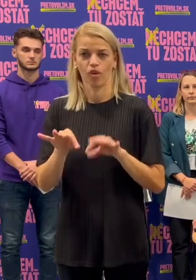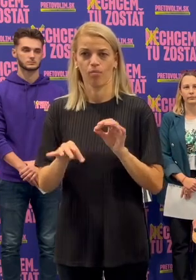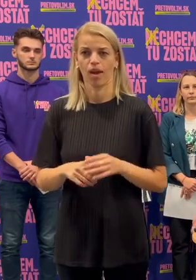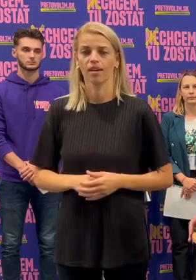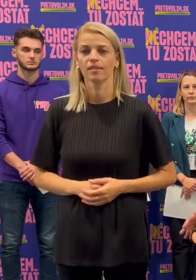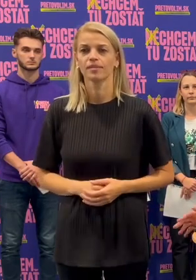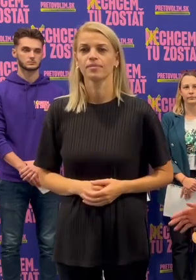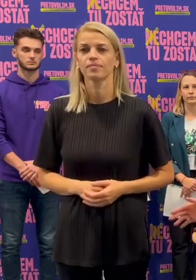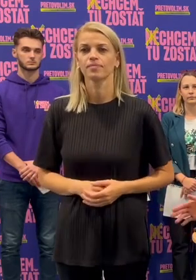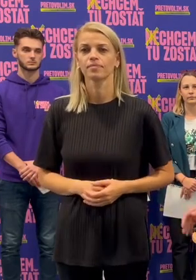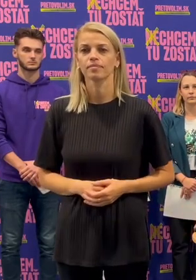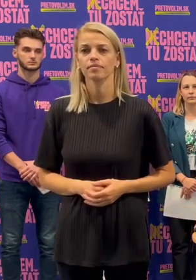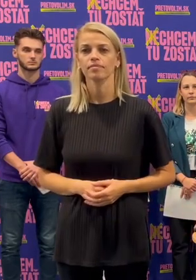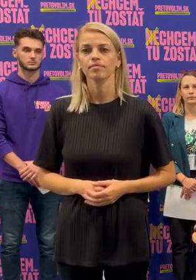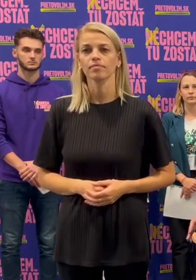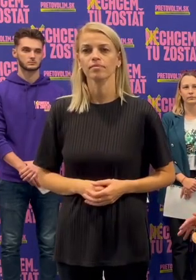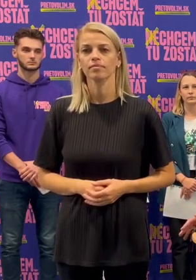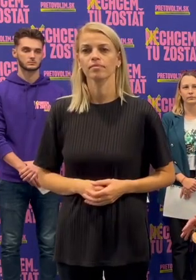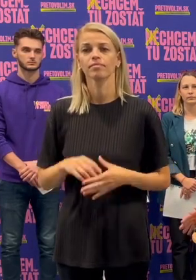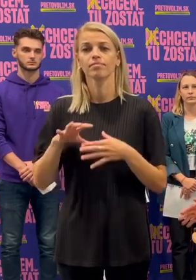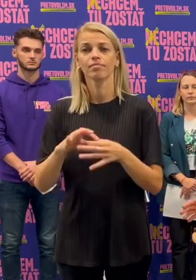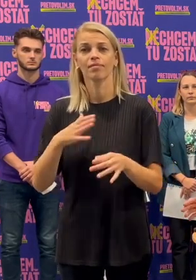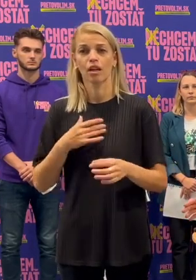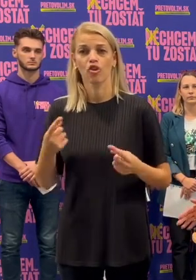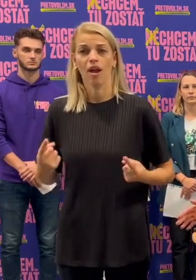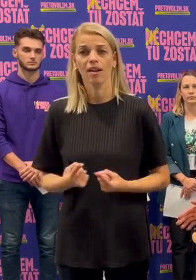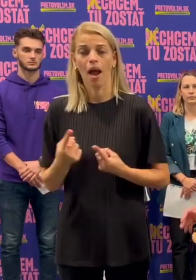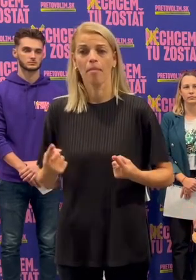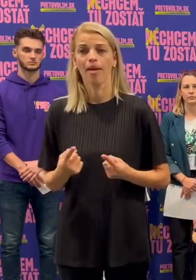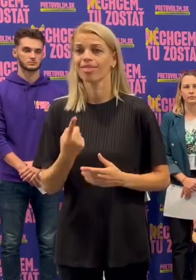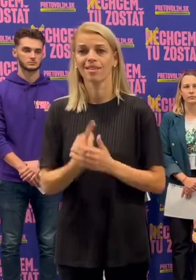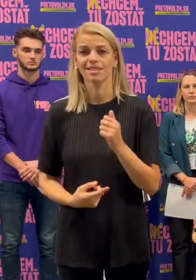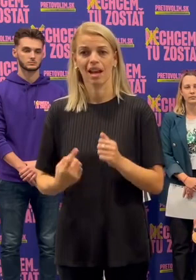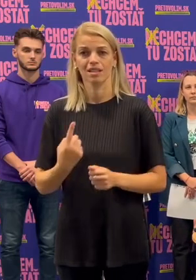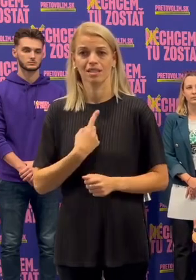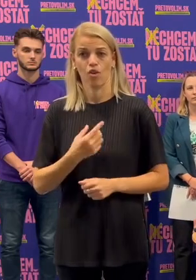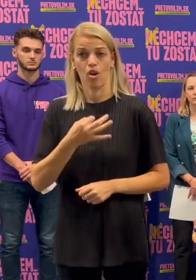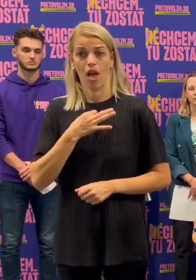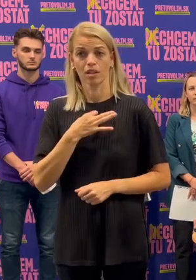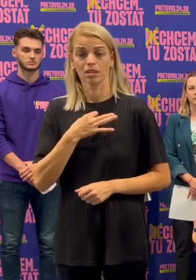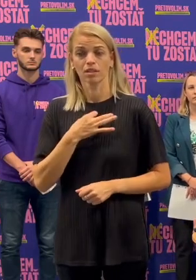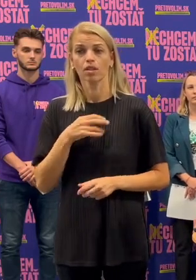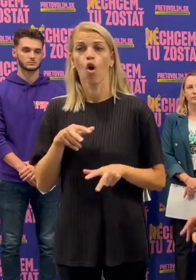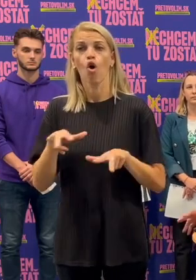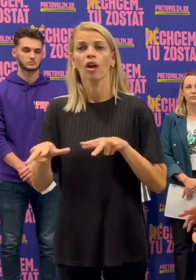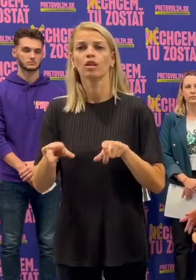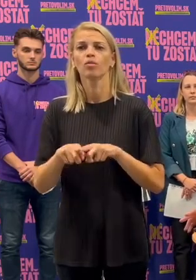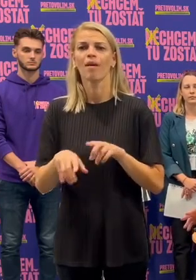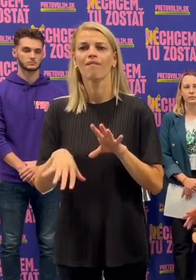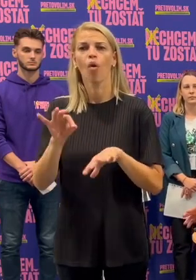voľbách. My v rámci našej kampane Nestrať svoj hlas organizujeme volebný vlak.